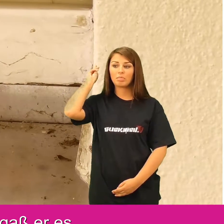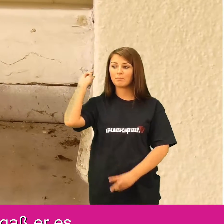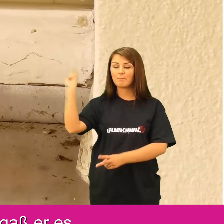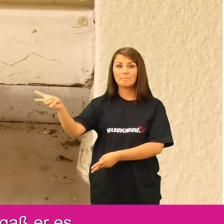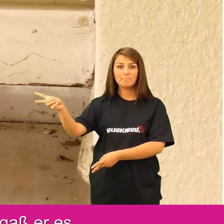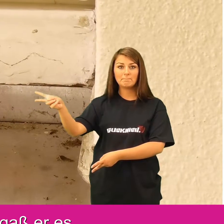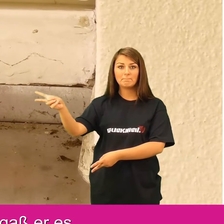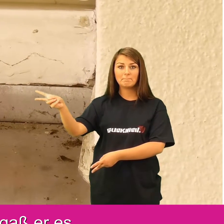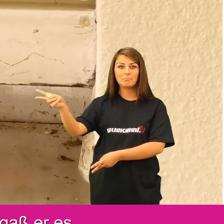Und dort vergaß er es.